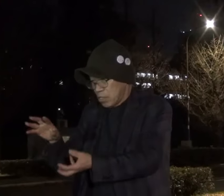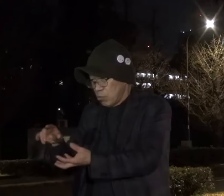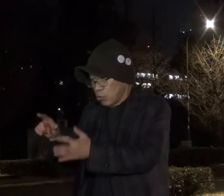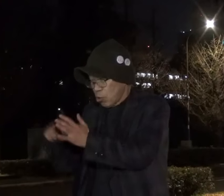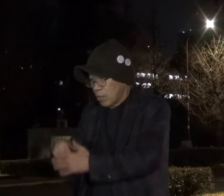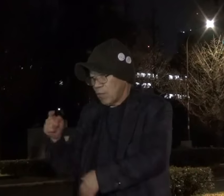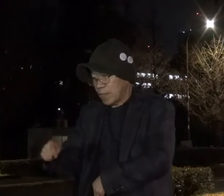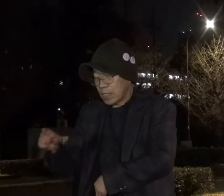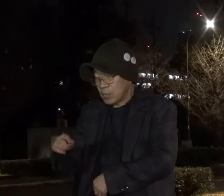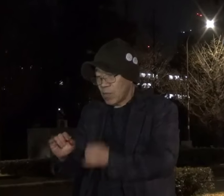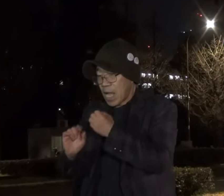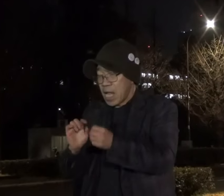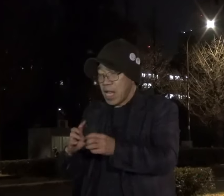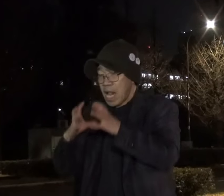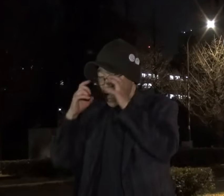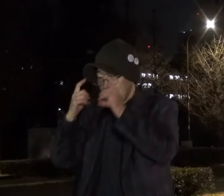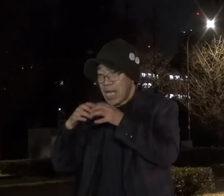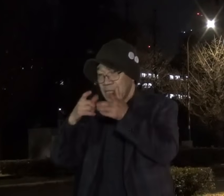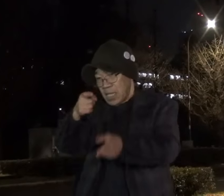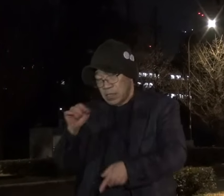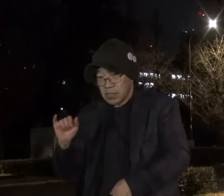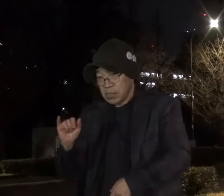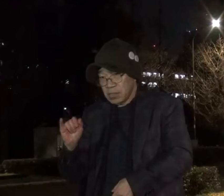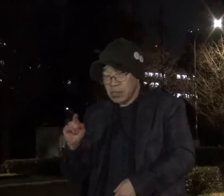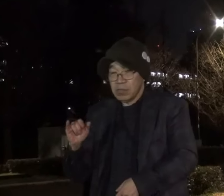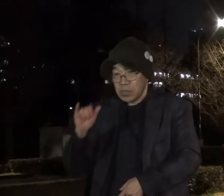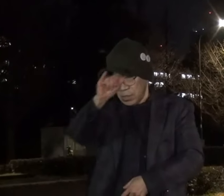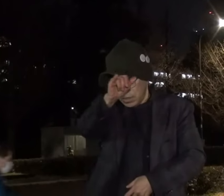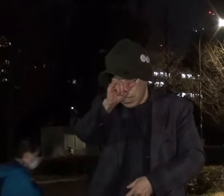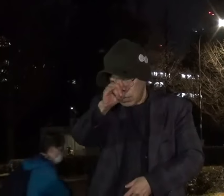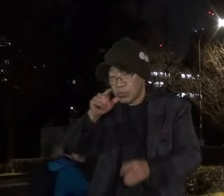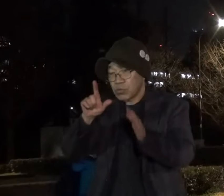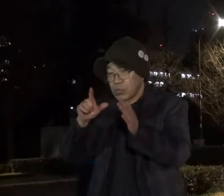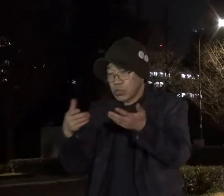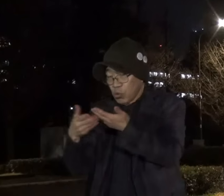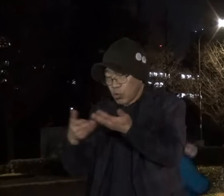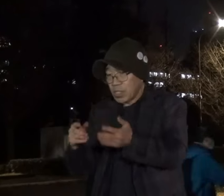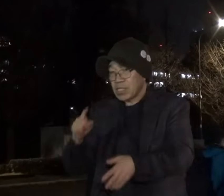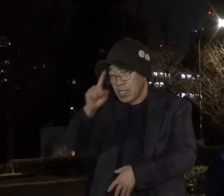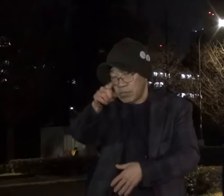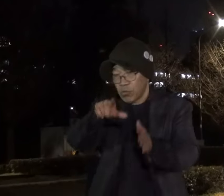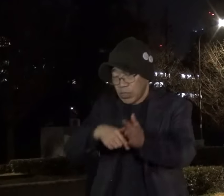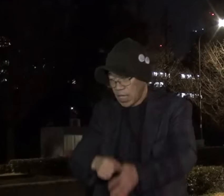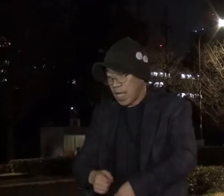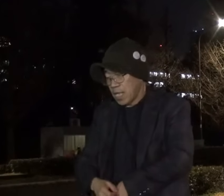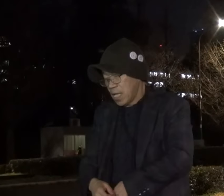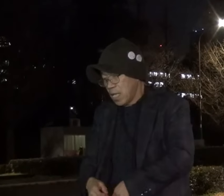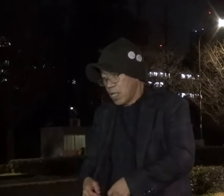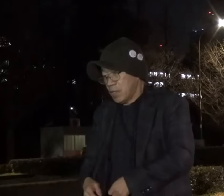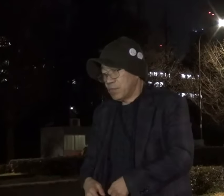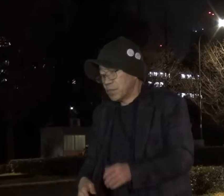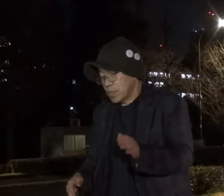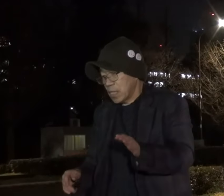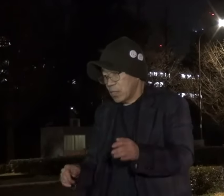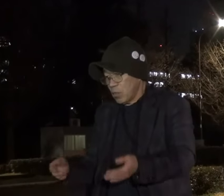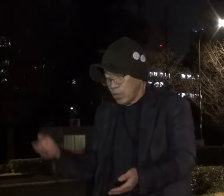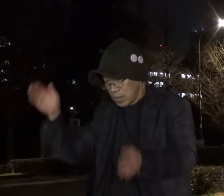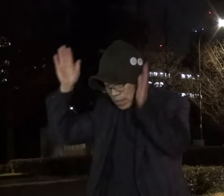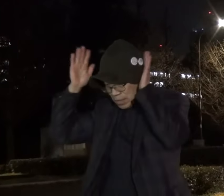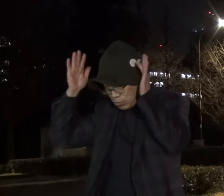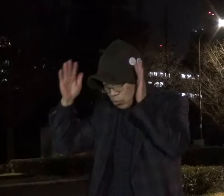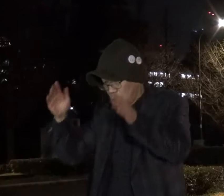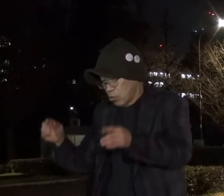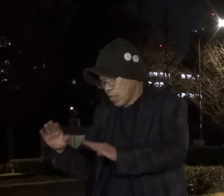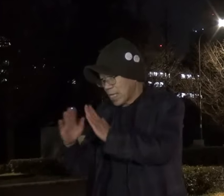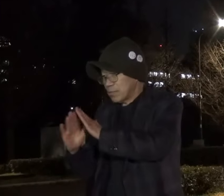で、私は子供3人と両親、そして飼い犬を合わせた6人と1匹で近くの中学校に避難し